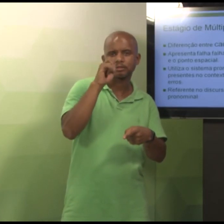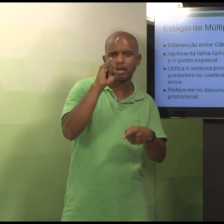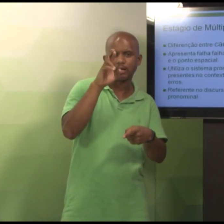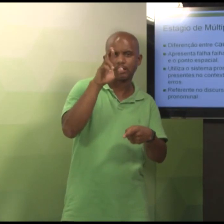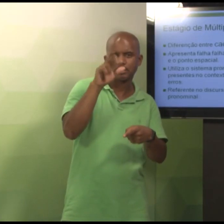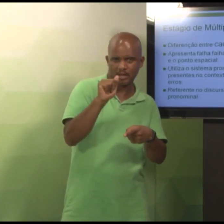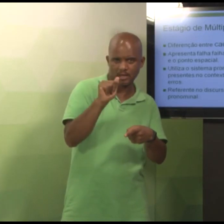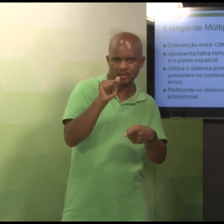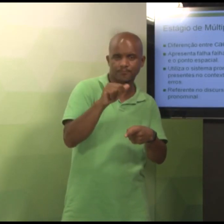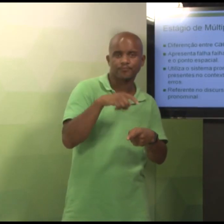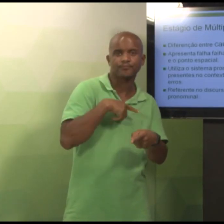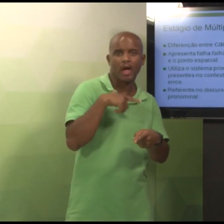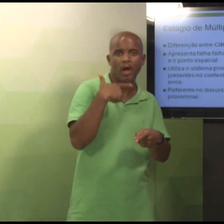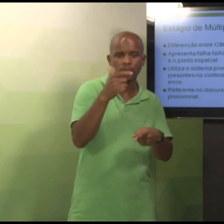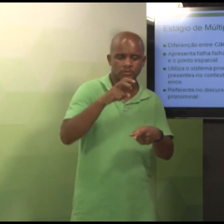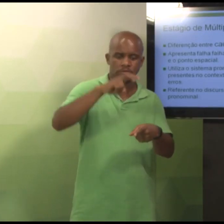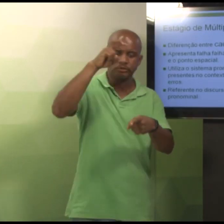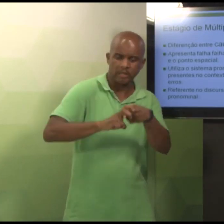cadeira e sentar.